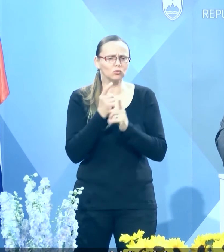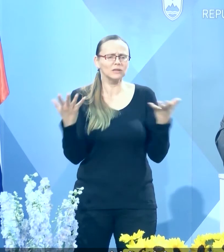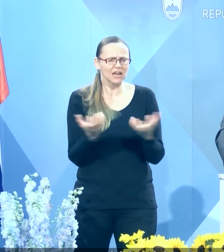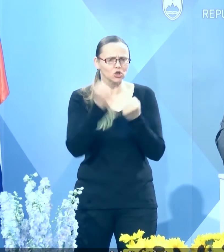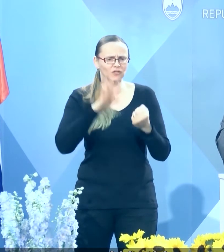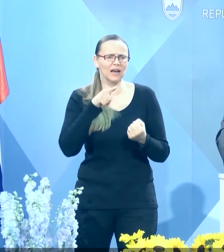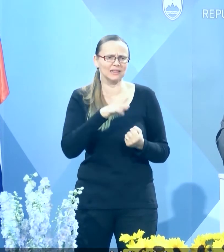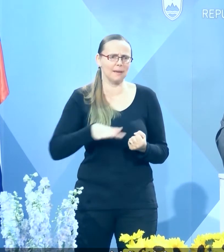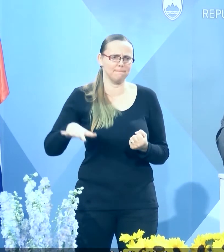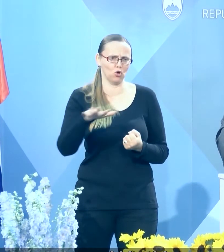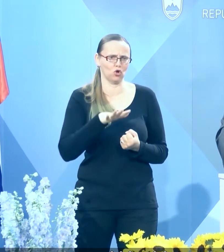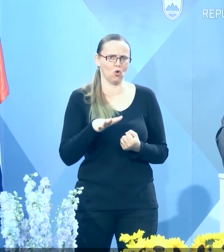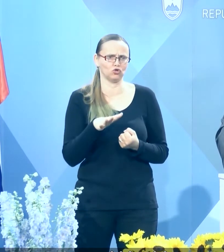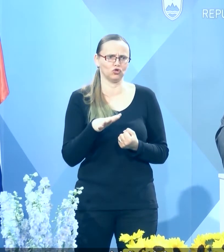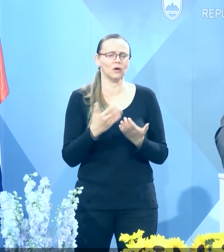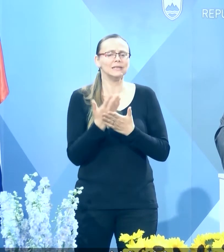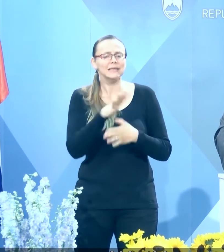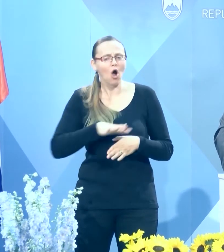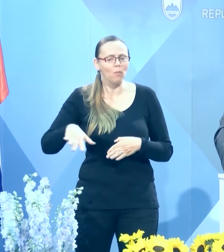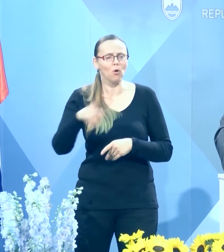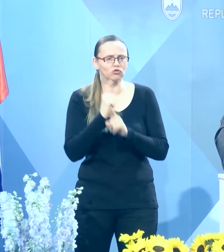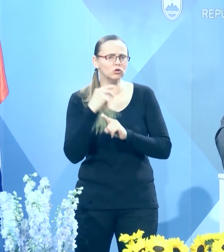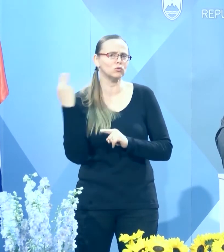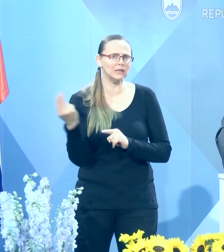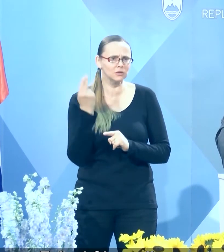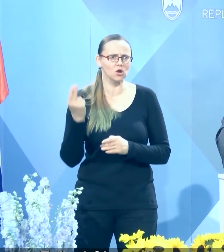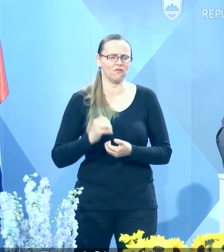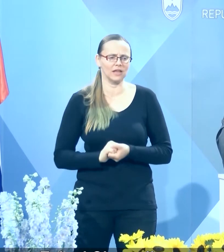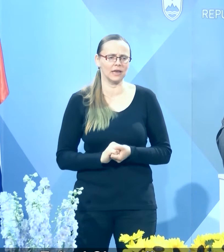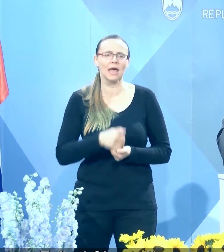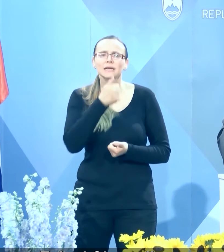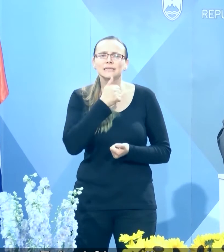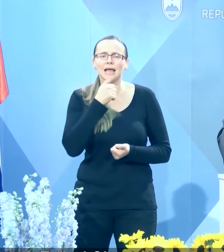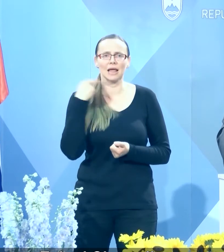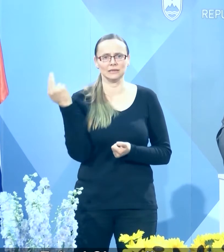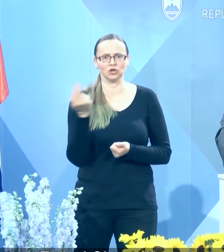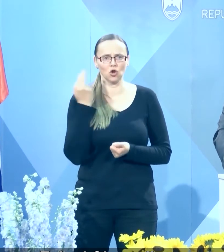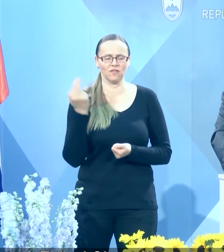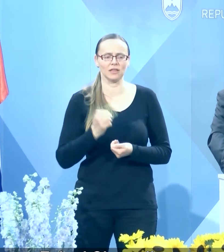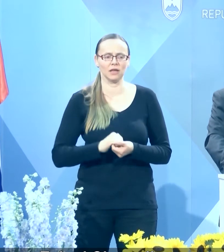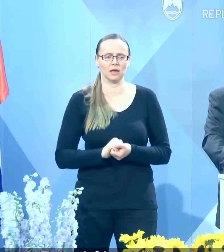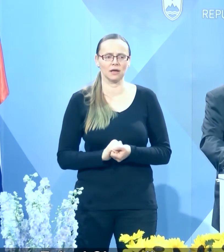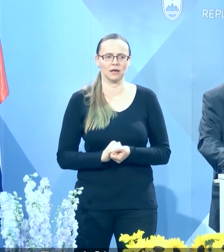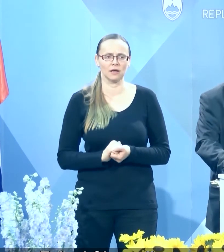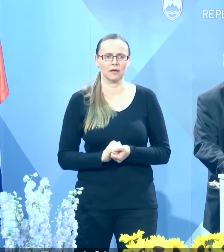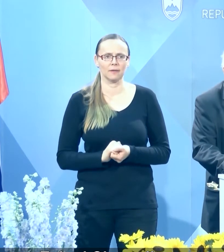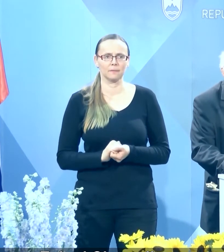področju oziroma za območje Slovenije. Zeleni Slovenije